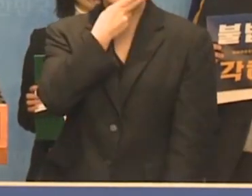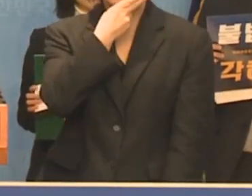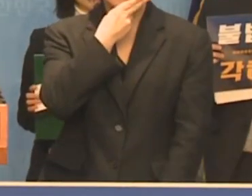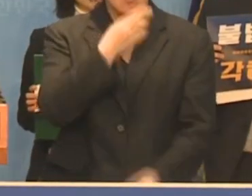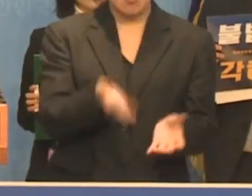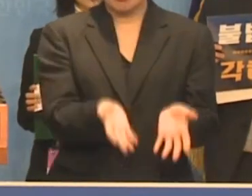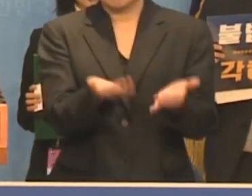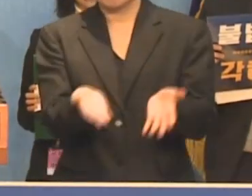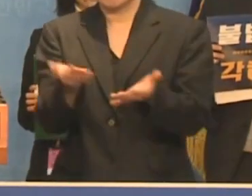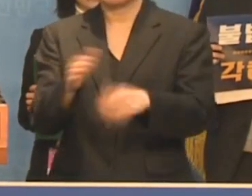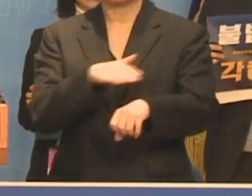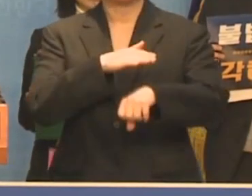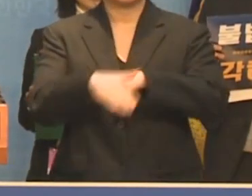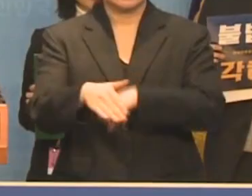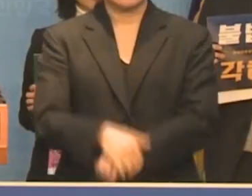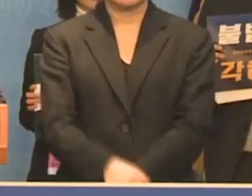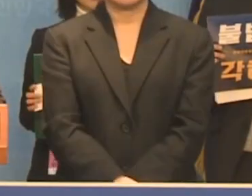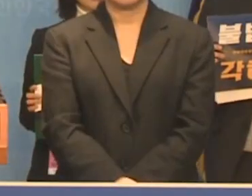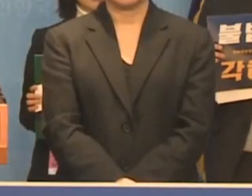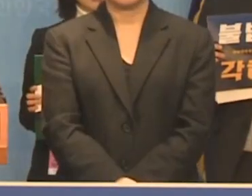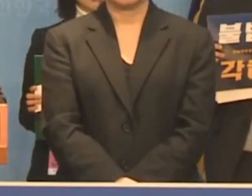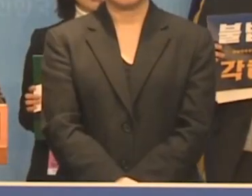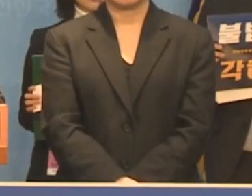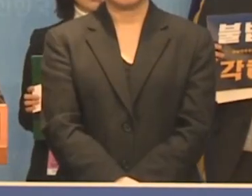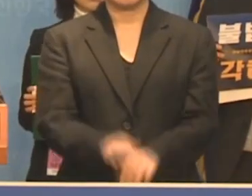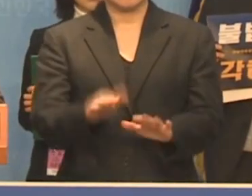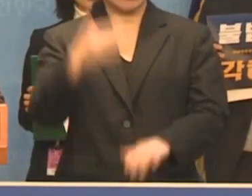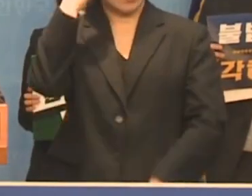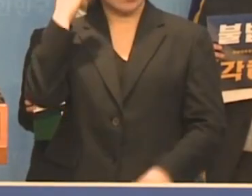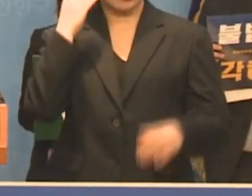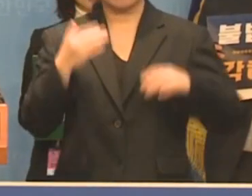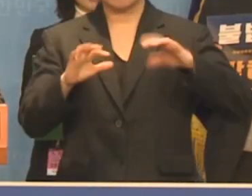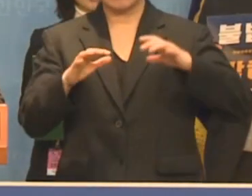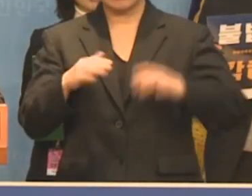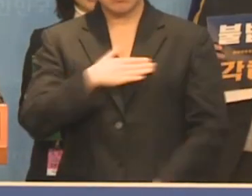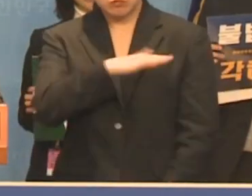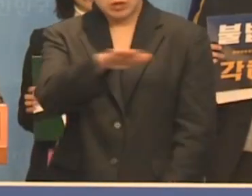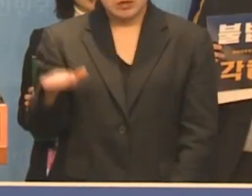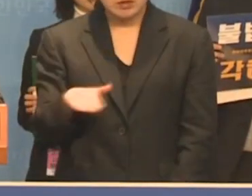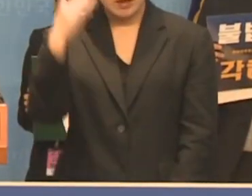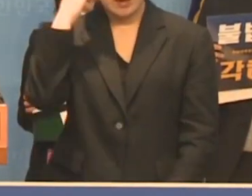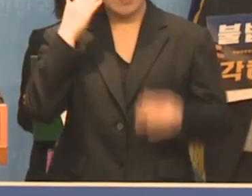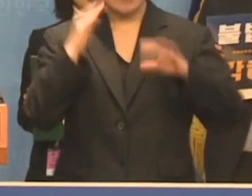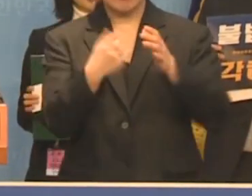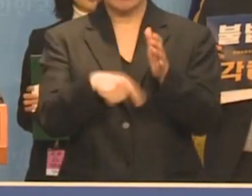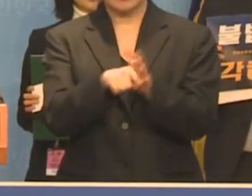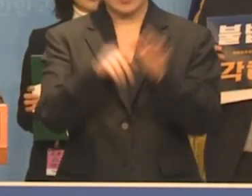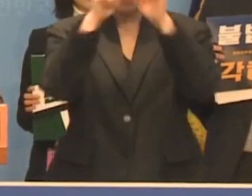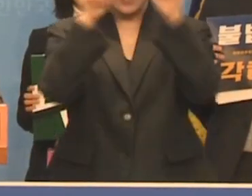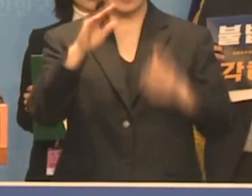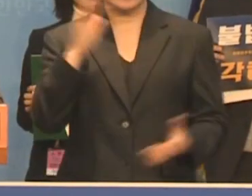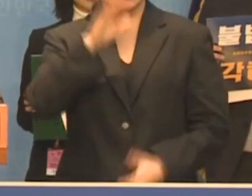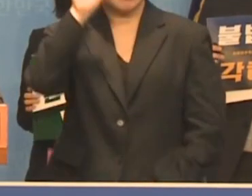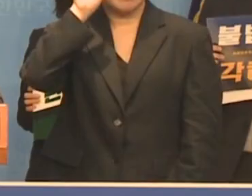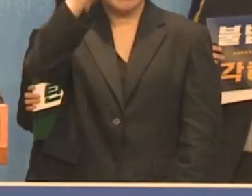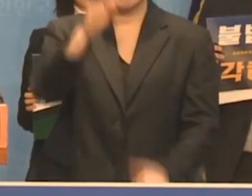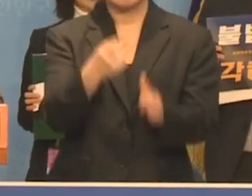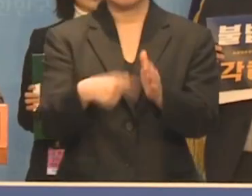선동의 매체로 사용되고 있습니다. 우리는 대한민국을 위해 그리고 우리 대학생들의 미래를